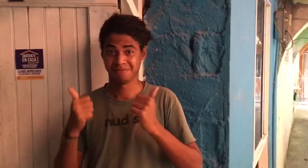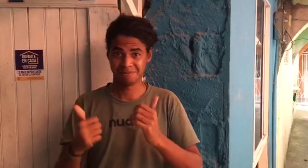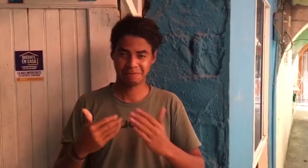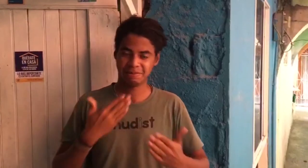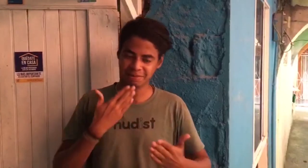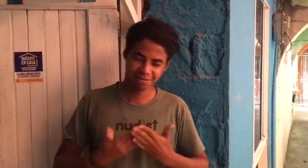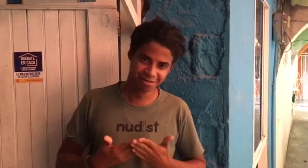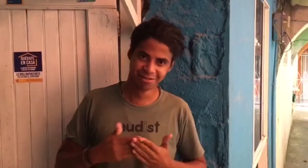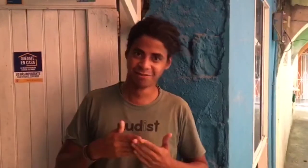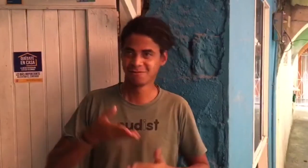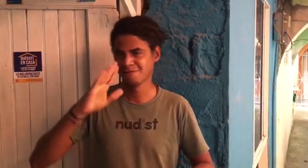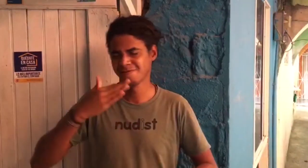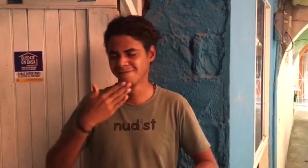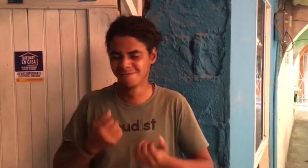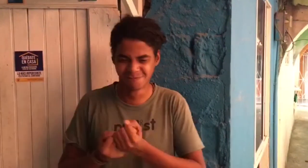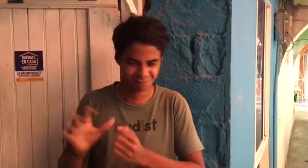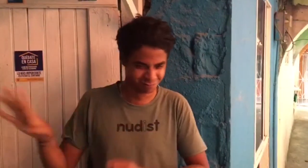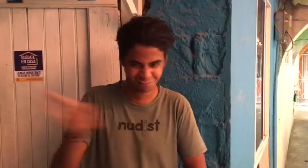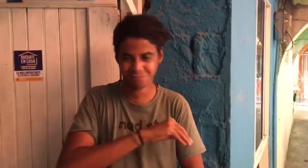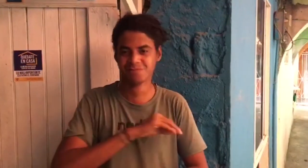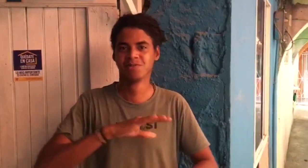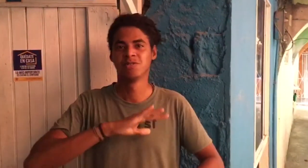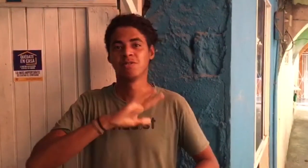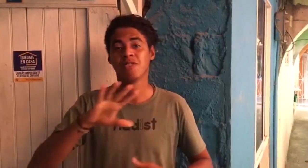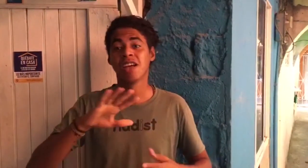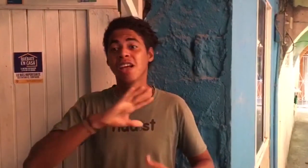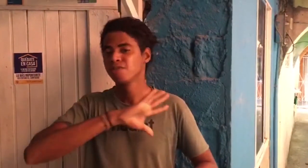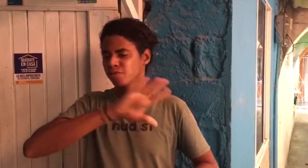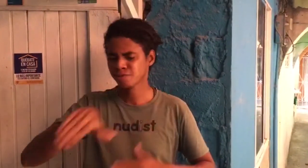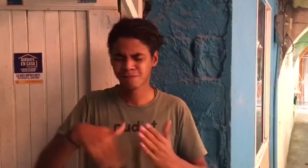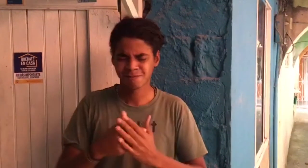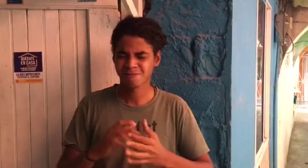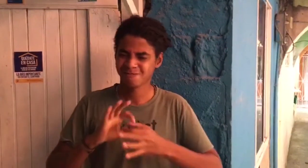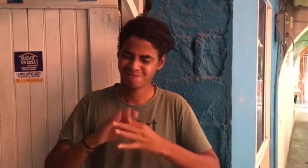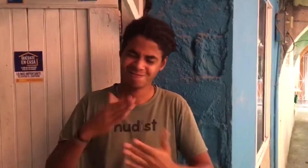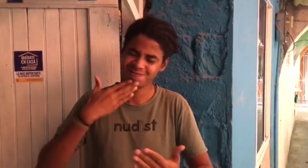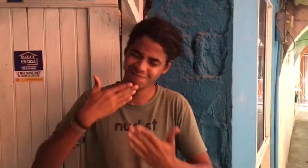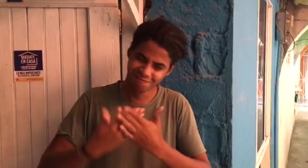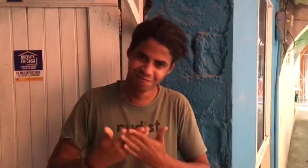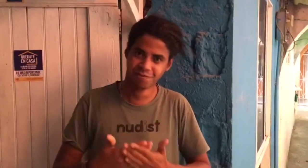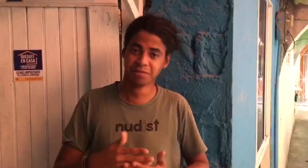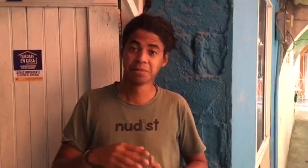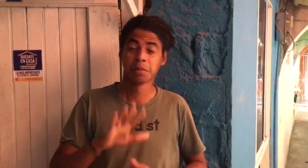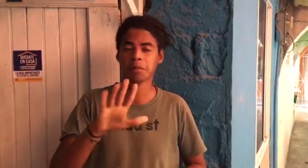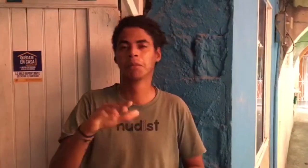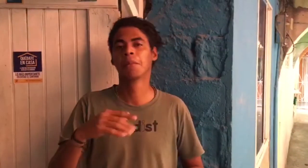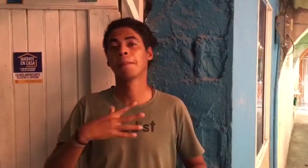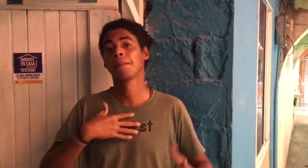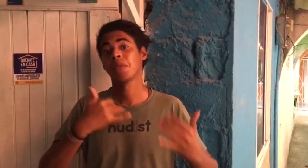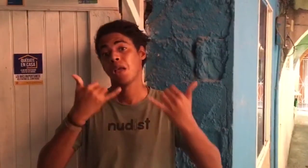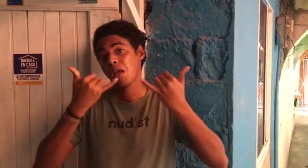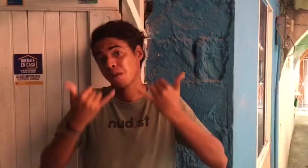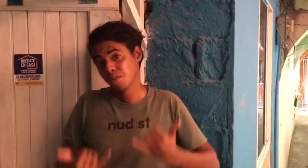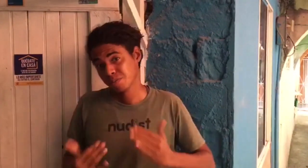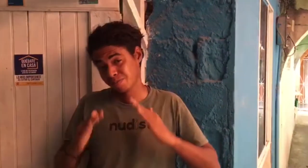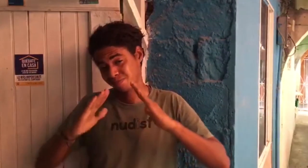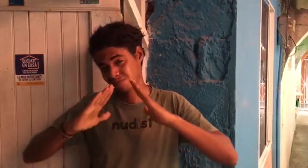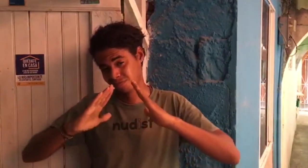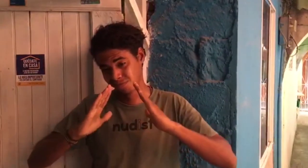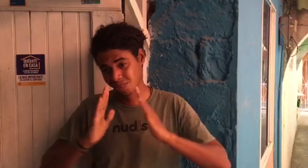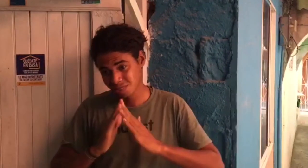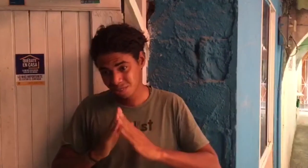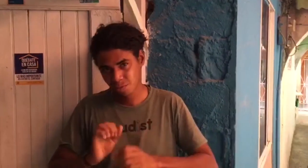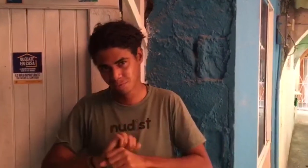vinimos a vivir aquí a la isla una bendición para todos ustedes y gracias también apenas coll por esta invitación